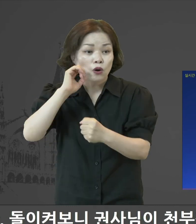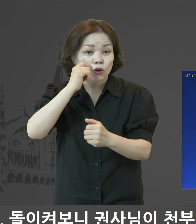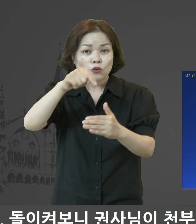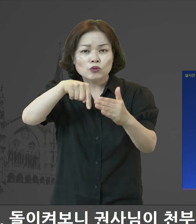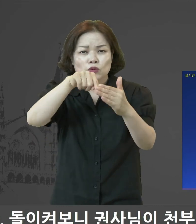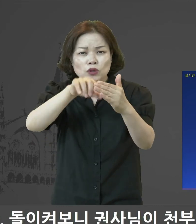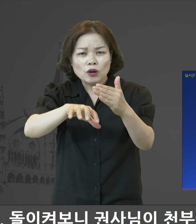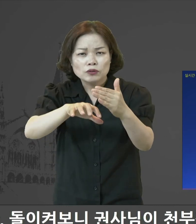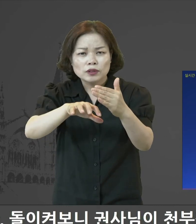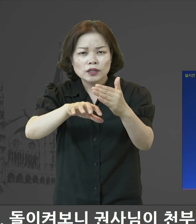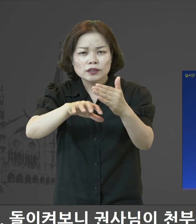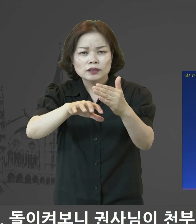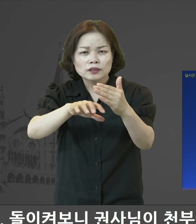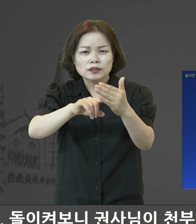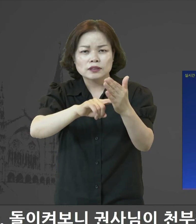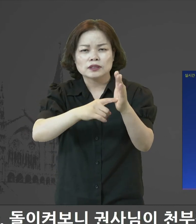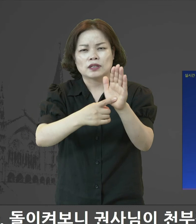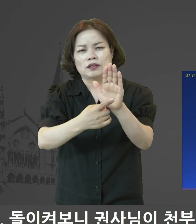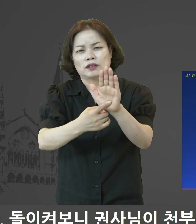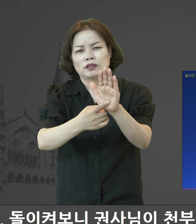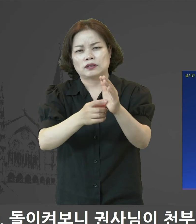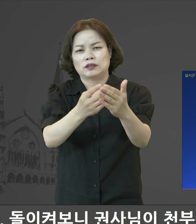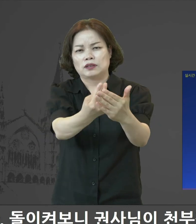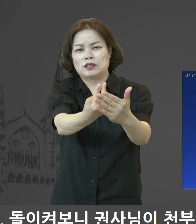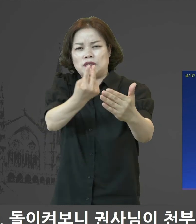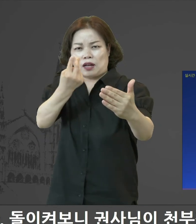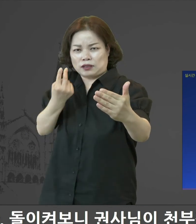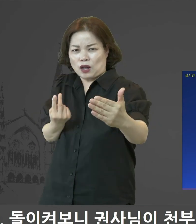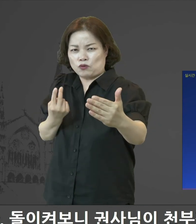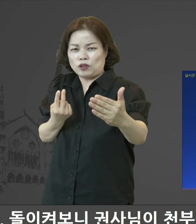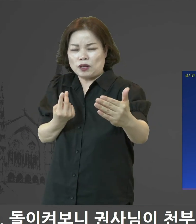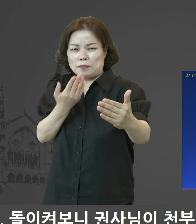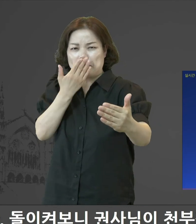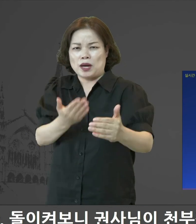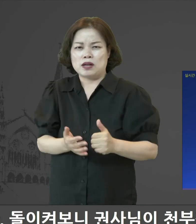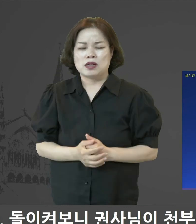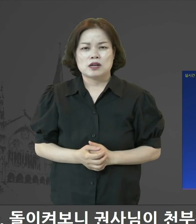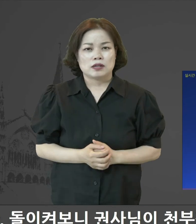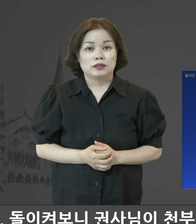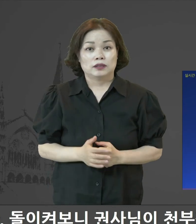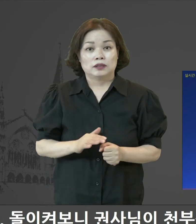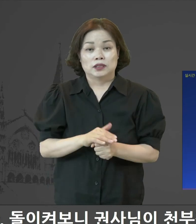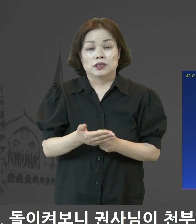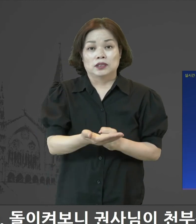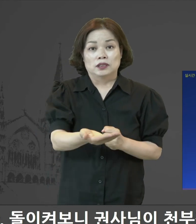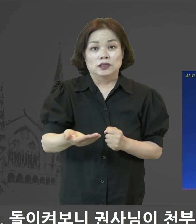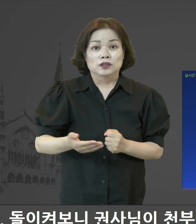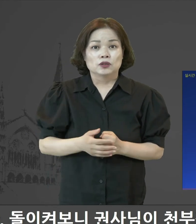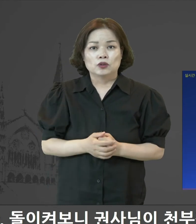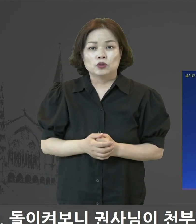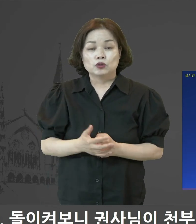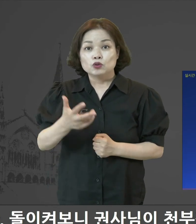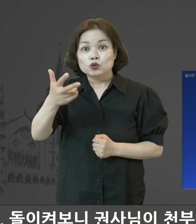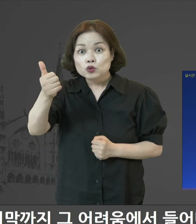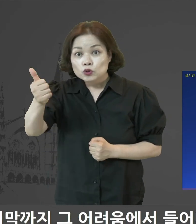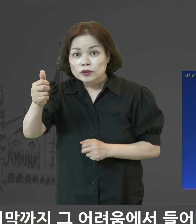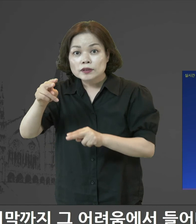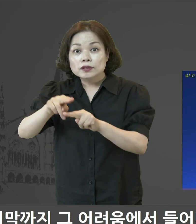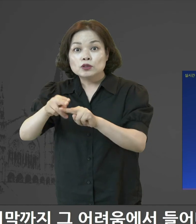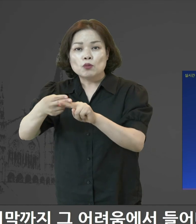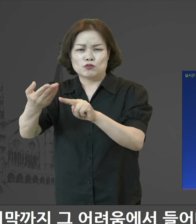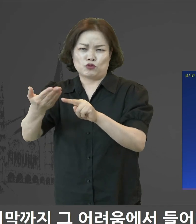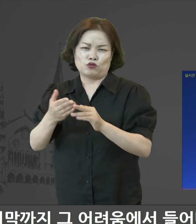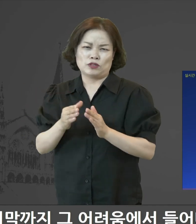싹 드러내서 보내신 것 같아요. 근데 사랑하는 여러분, 우리 주님이 선물을 주실